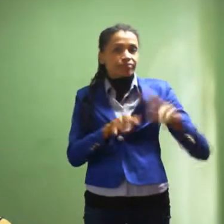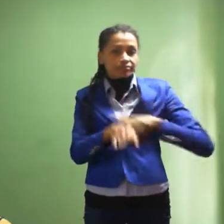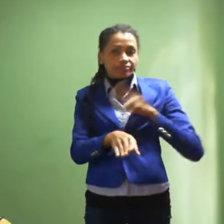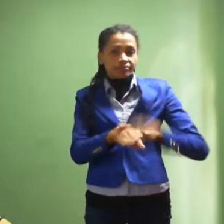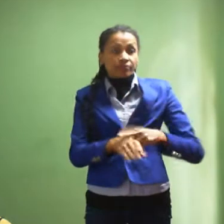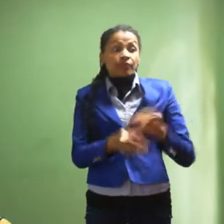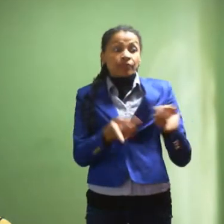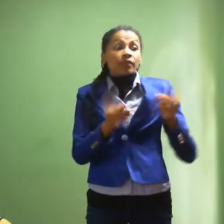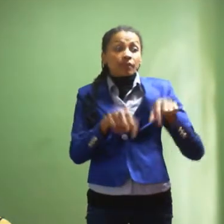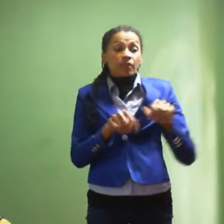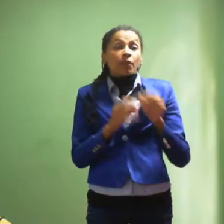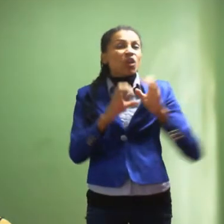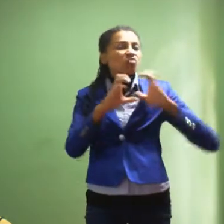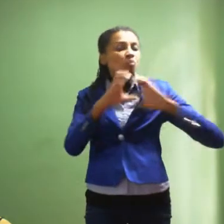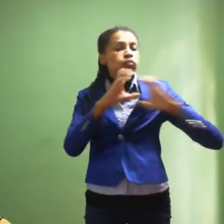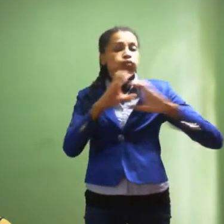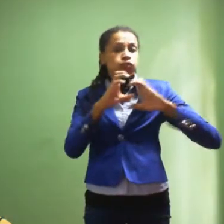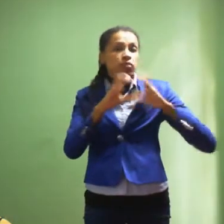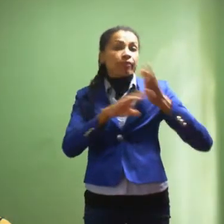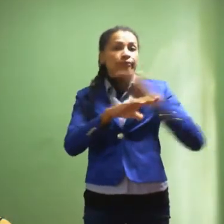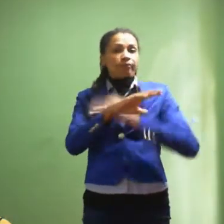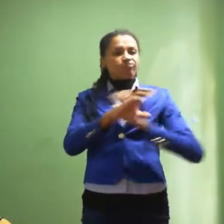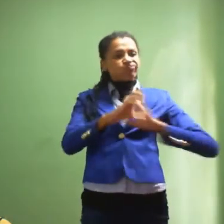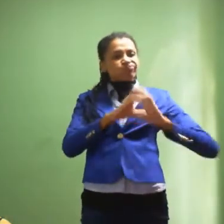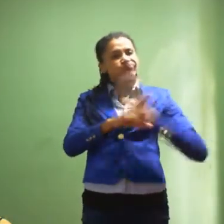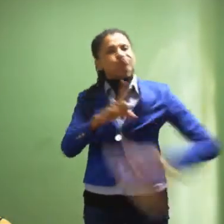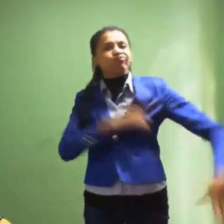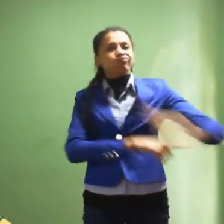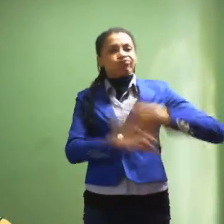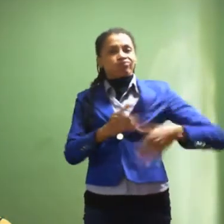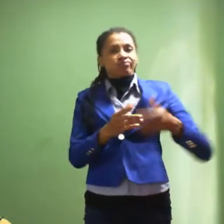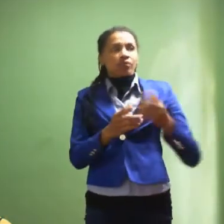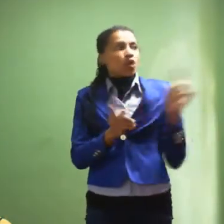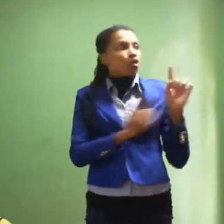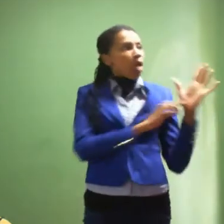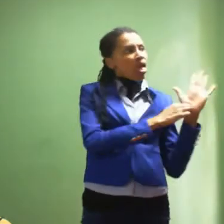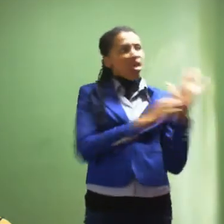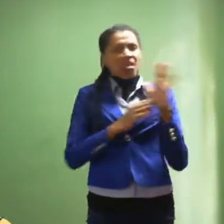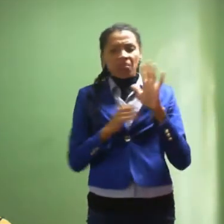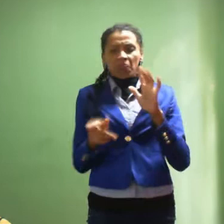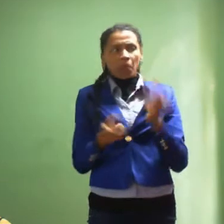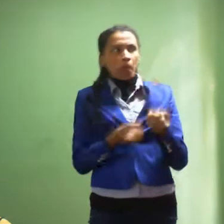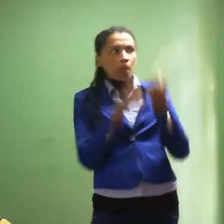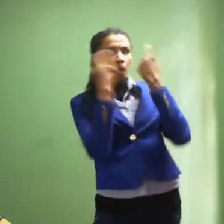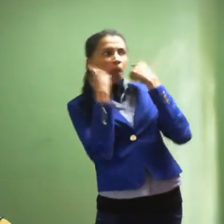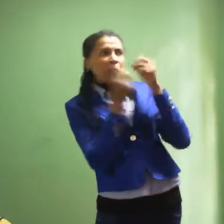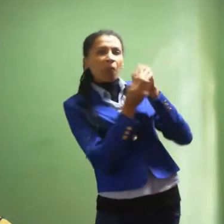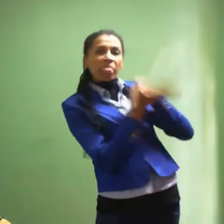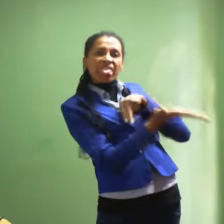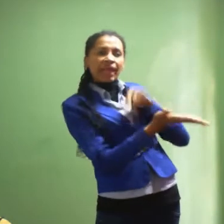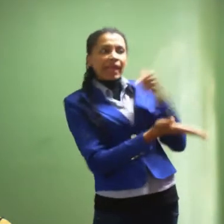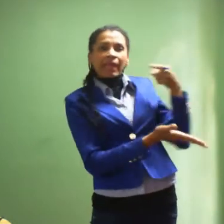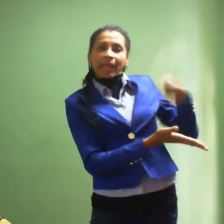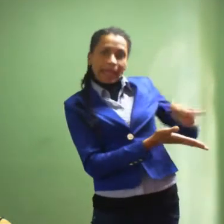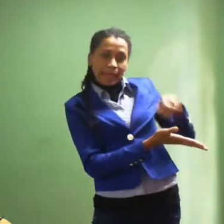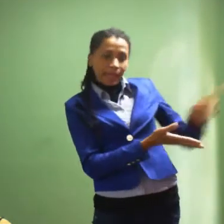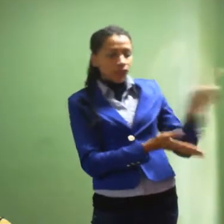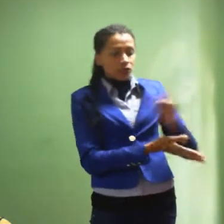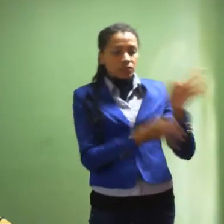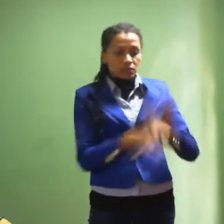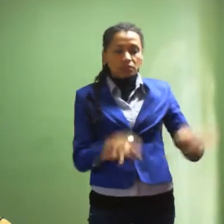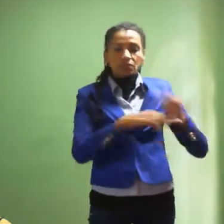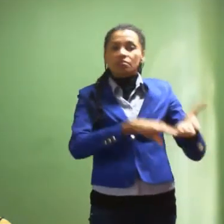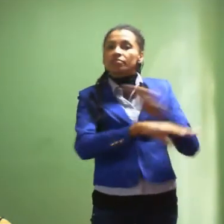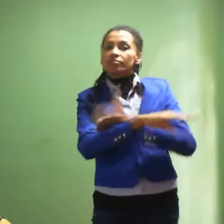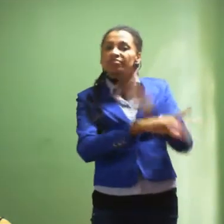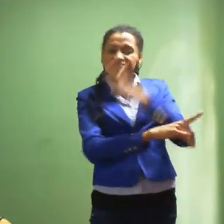una contextualización sobre lo que se está hablando. No se puede traer algo sin ese contexto, sin ese marco, sin esa comprensión de lo que